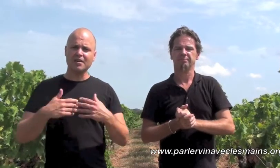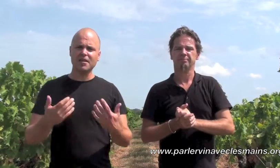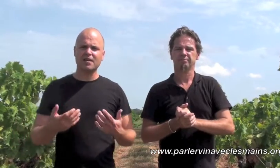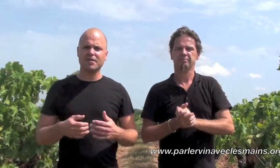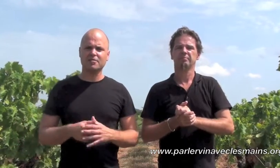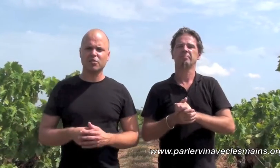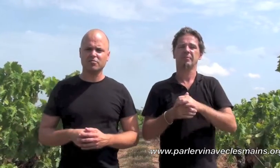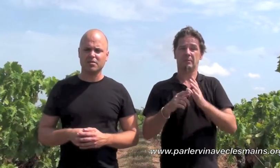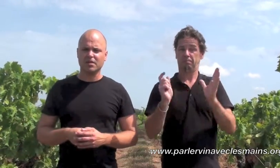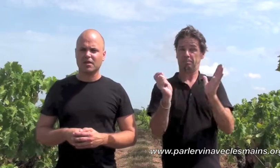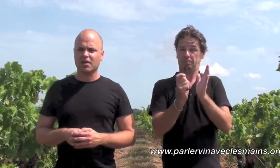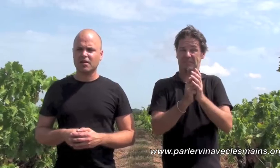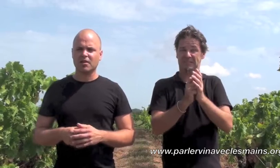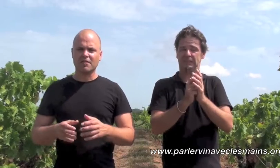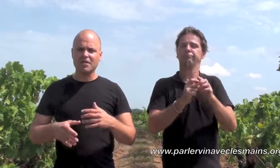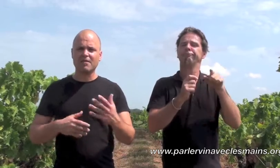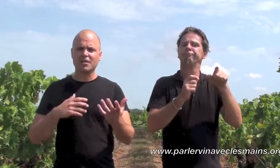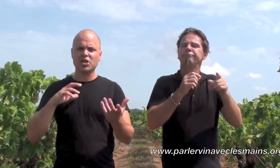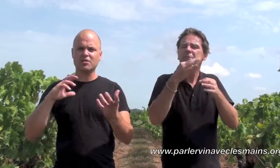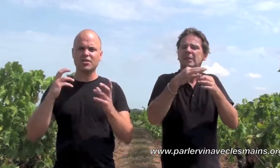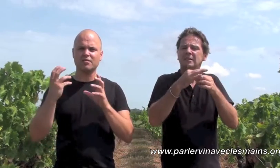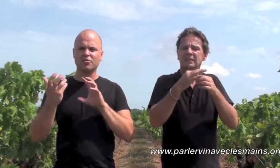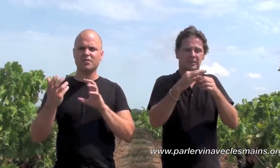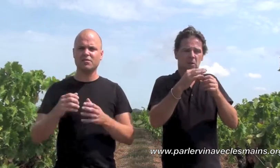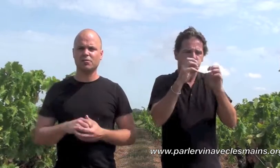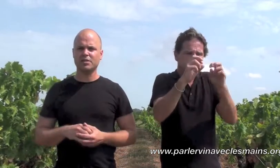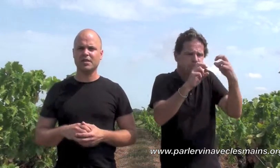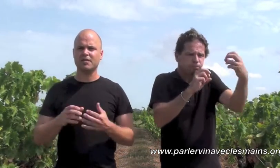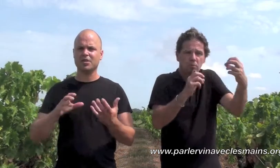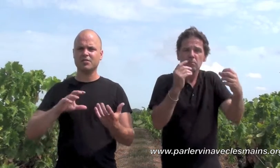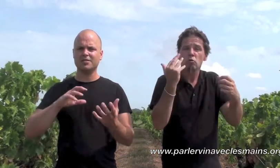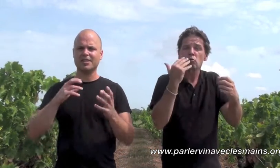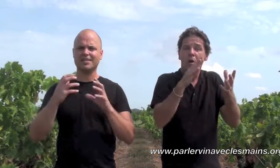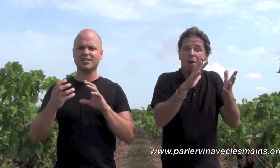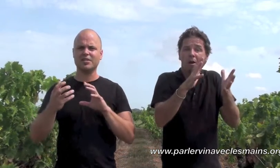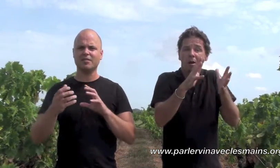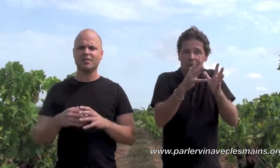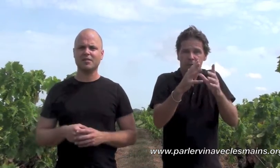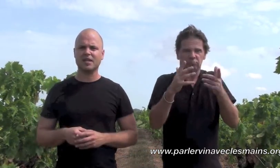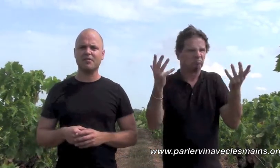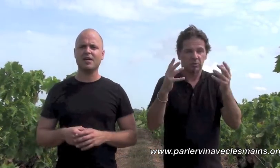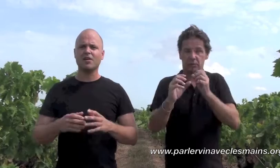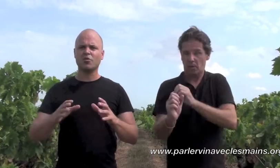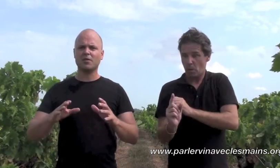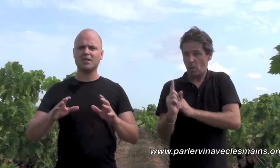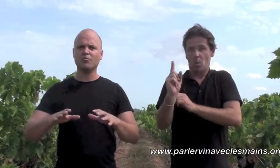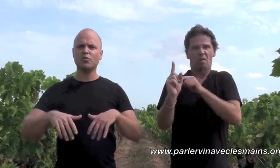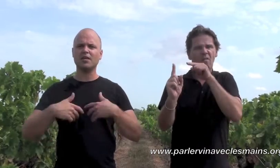Arrivée à la véraison, la vigne, elle va changer de physiologie, elle va changer de stratégie, parce qu'elle va commencer à mûrir